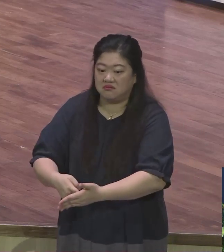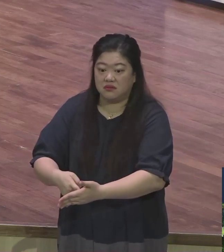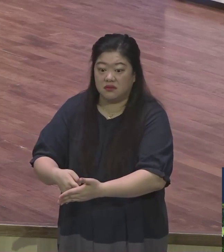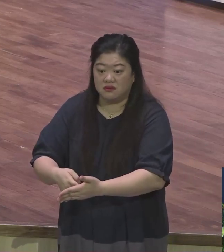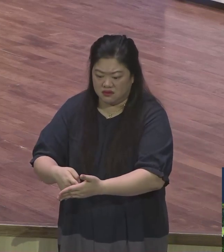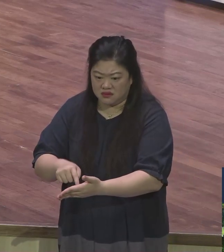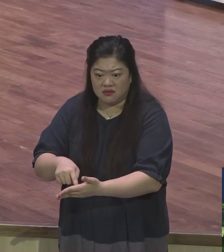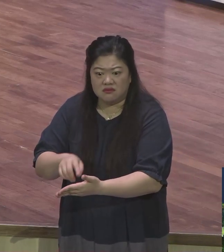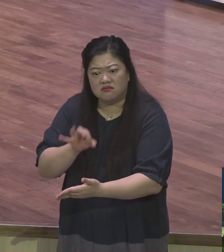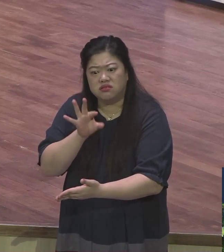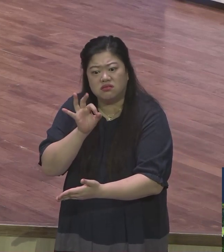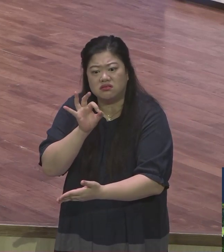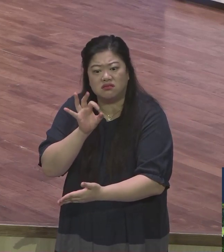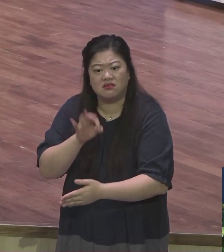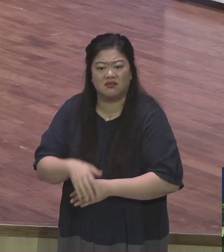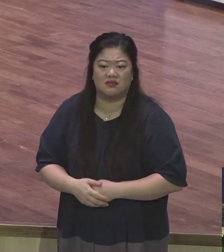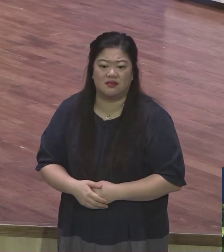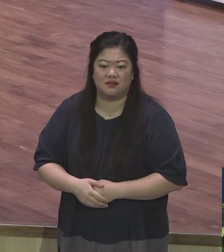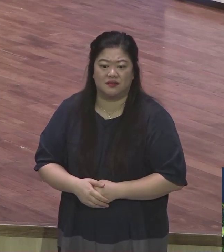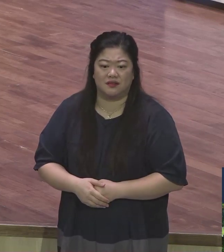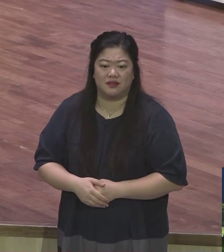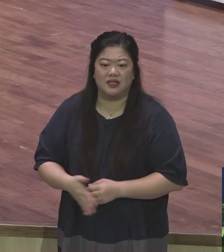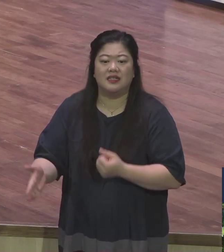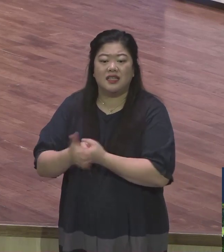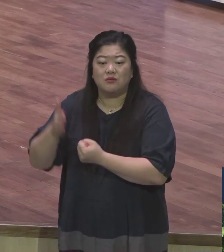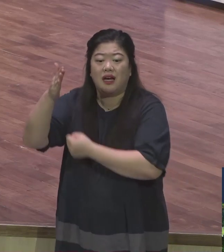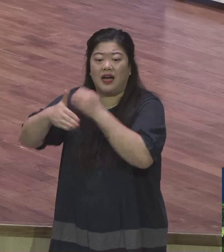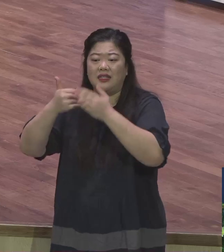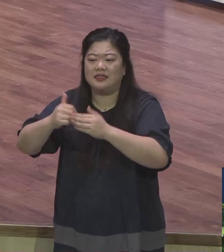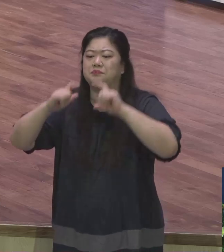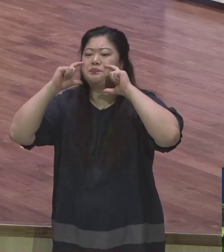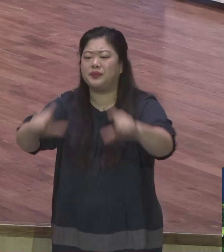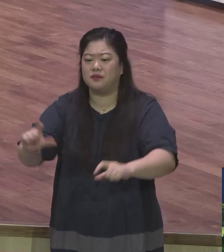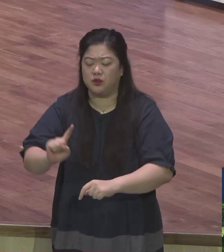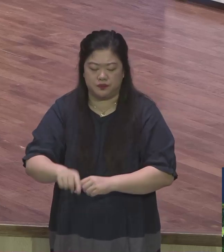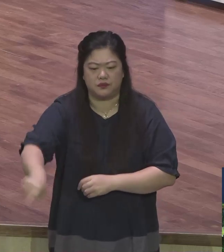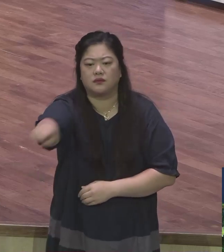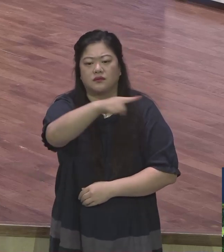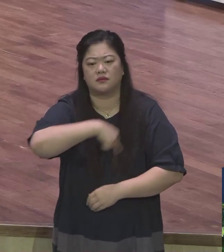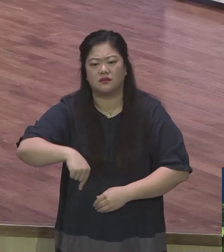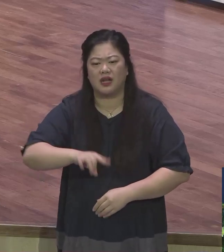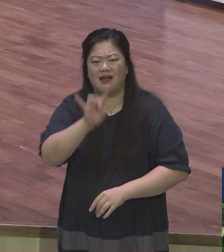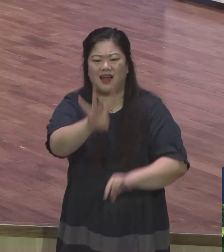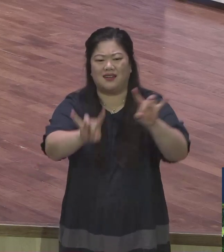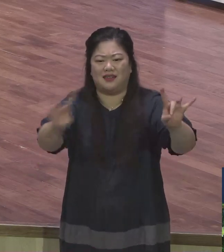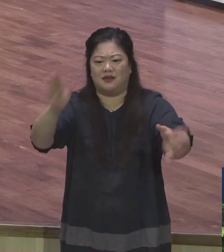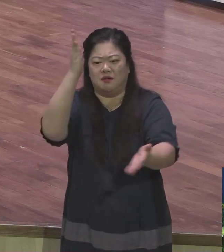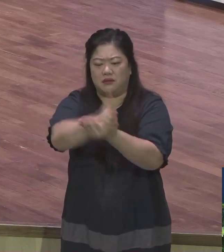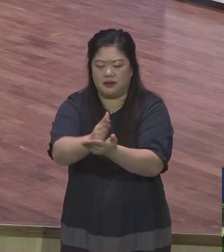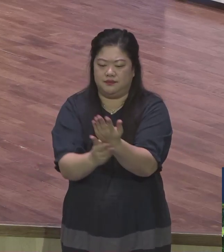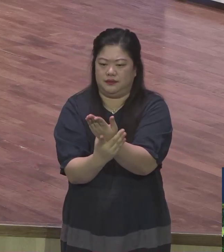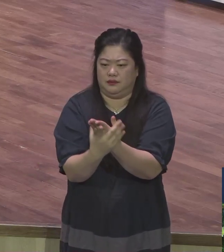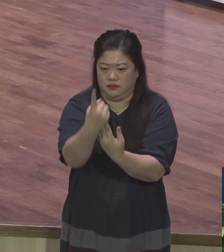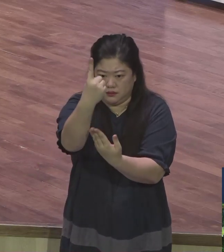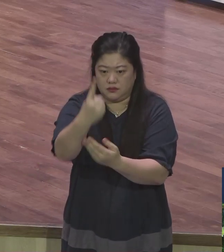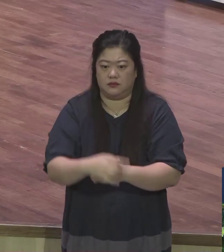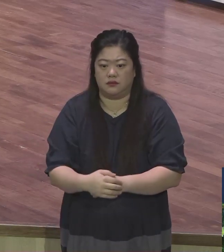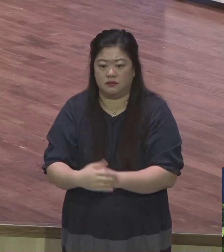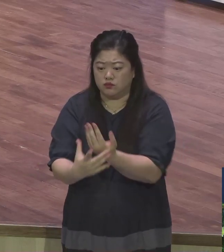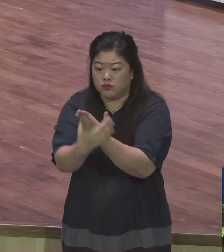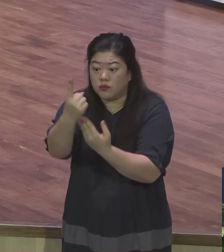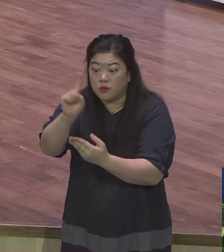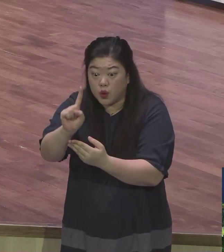하나님께서 친히 뭐예요? 원리스 이루라고 교회를 세운 거예요. 하나님 직접 세운 게 뭐냐? 가정과 교회예요.